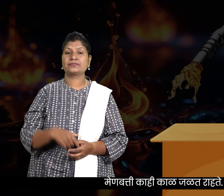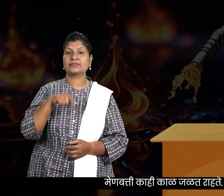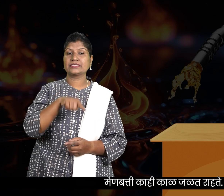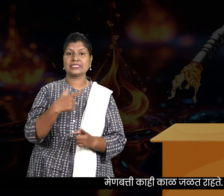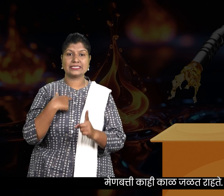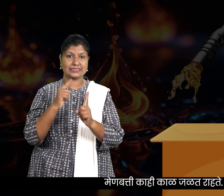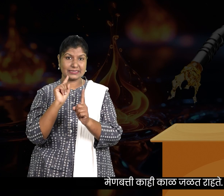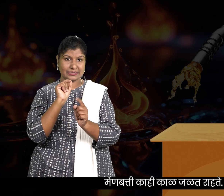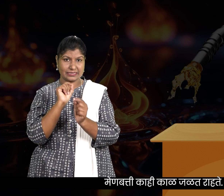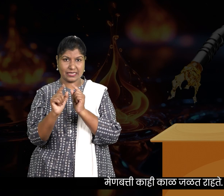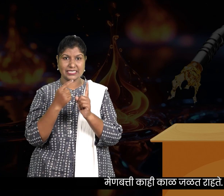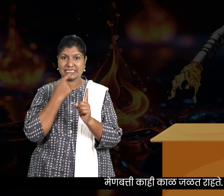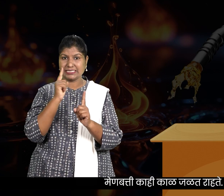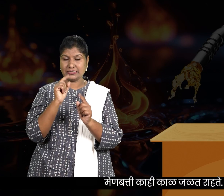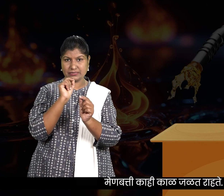मेणबत्ती काही काळ जळत राहते.